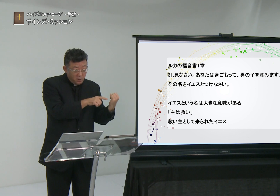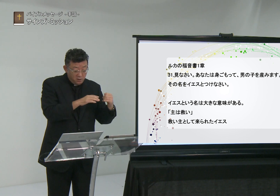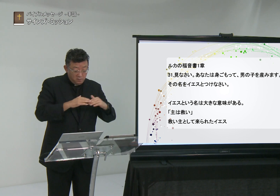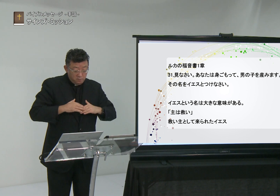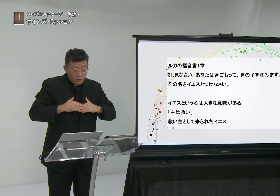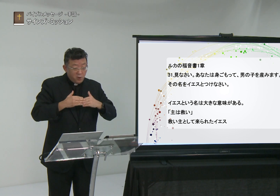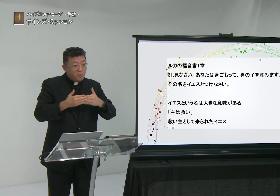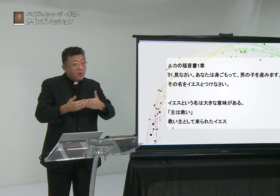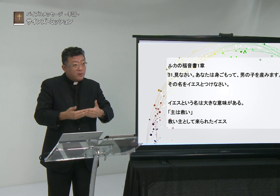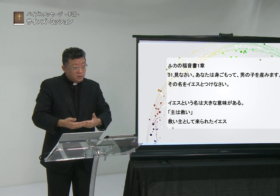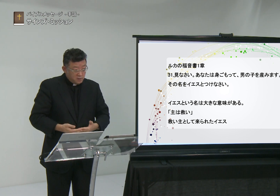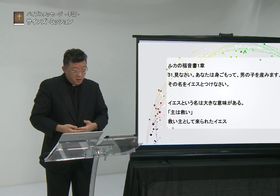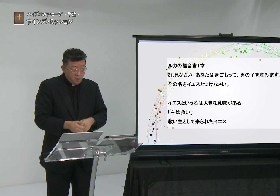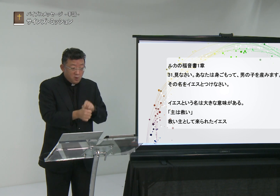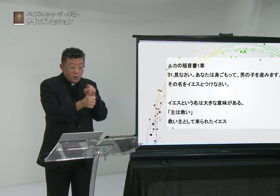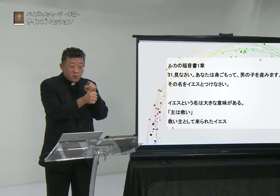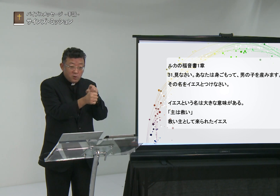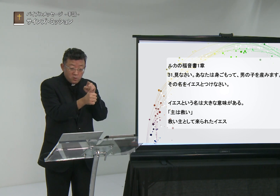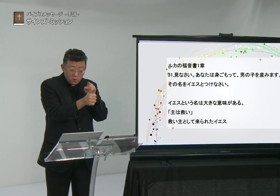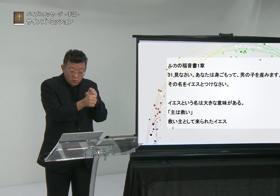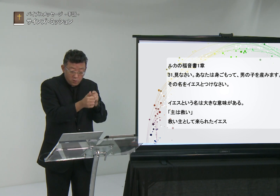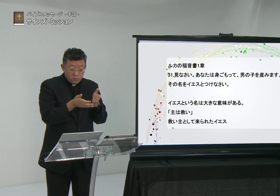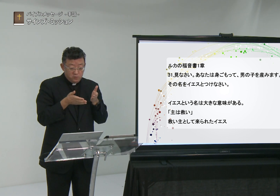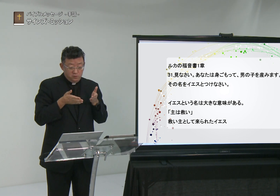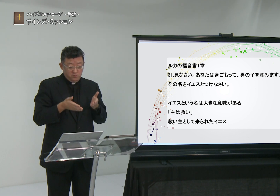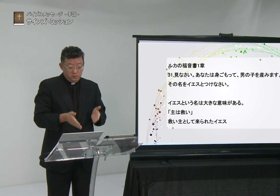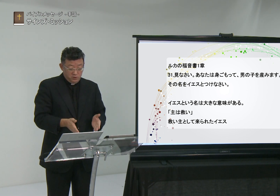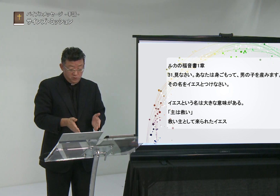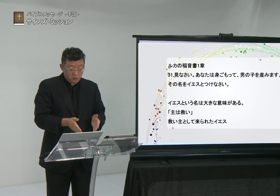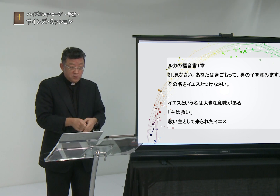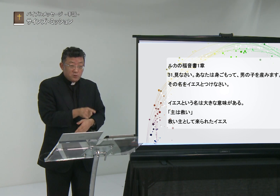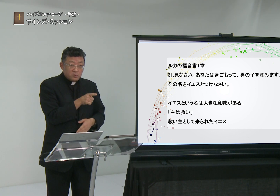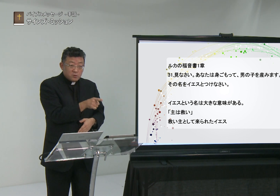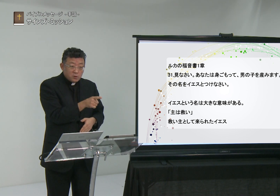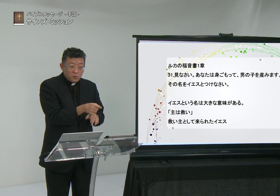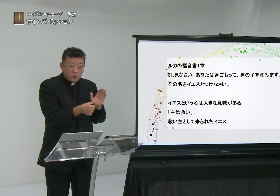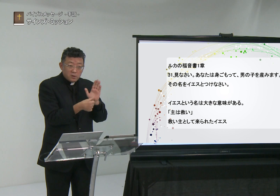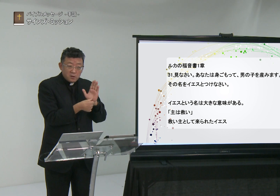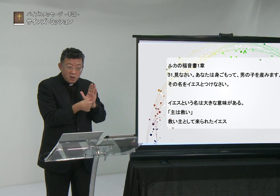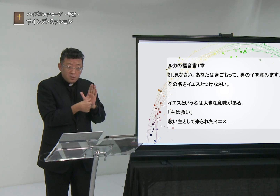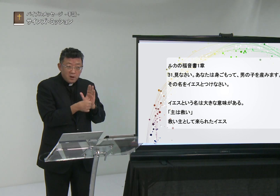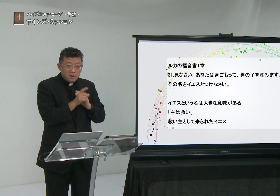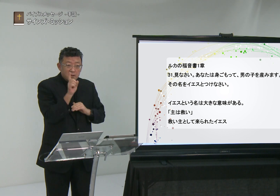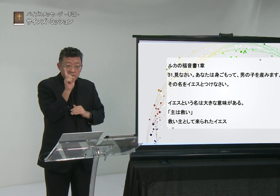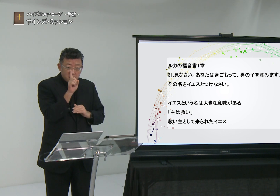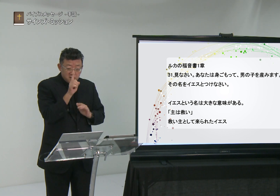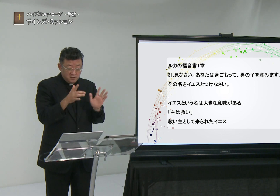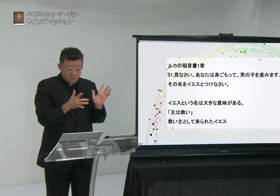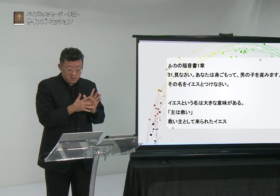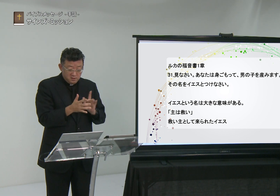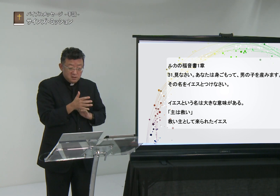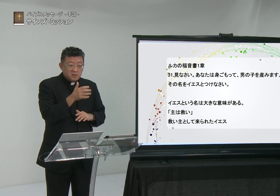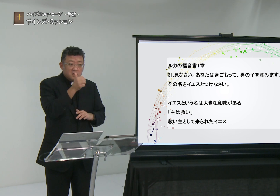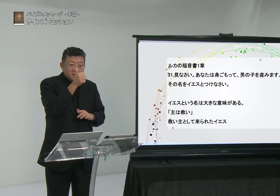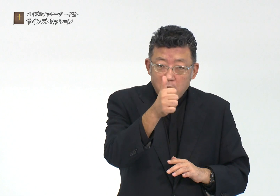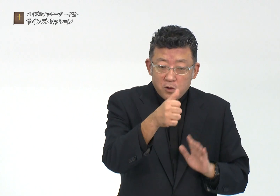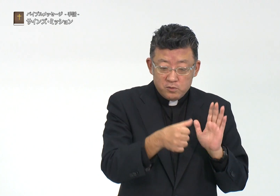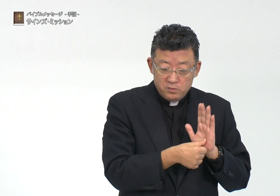れていますみなさいあなたは身ごもって男の子を産みますそのなお